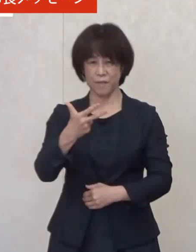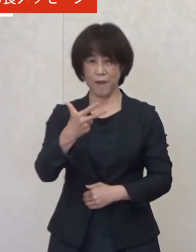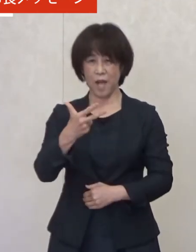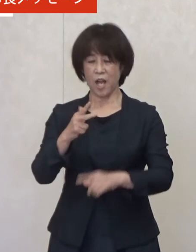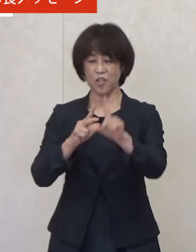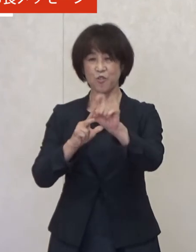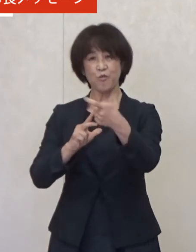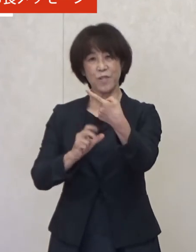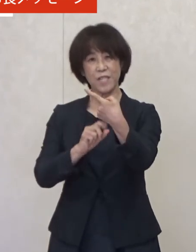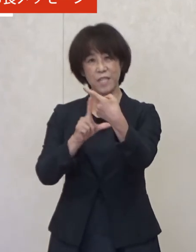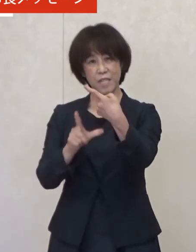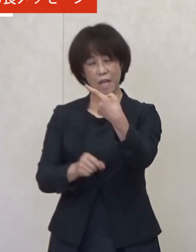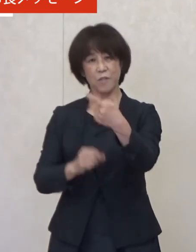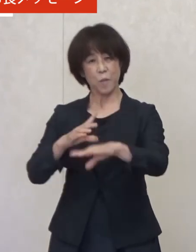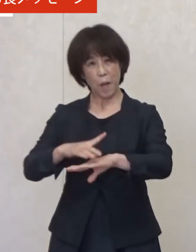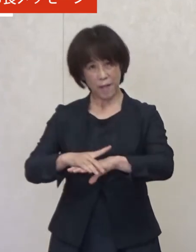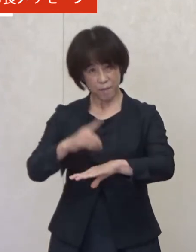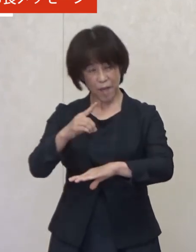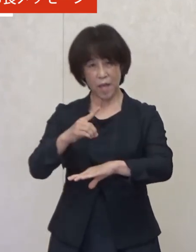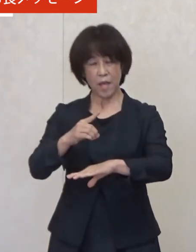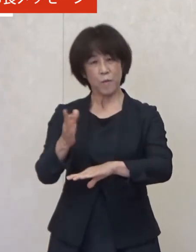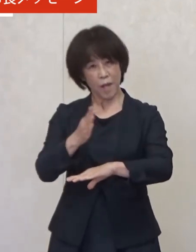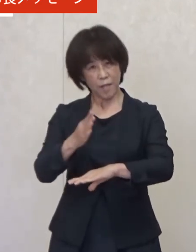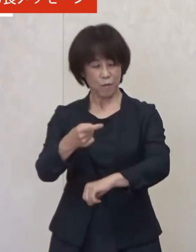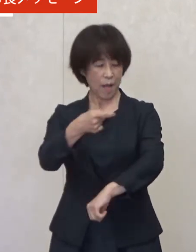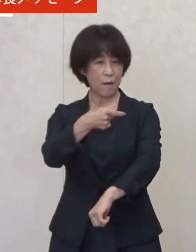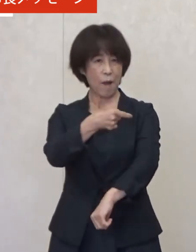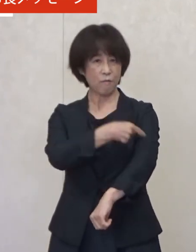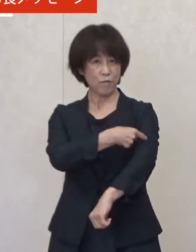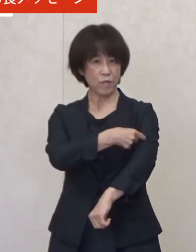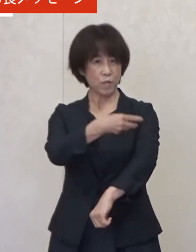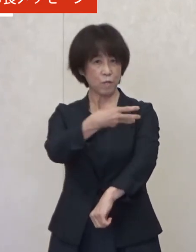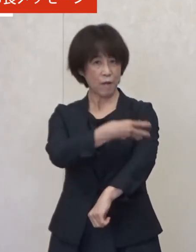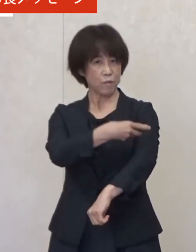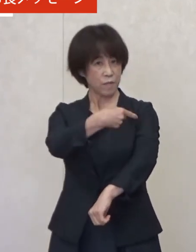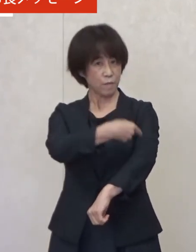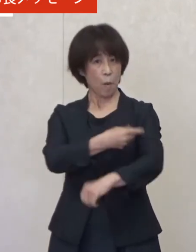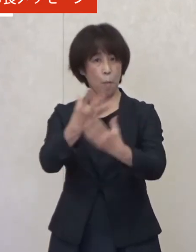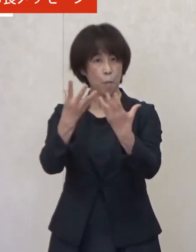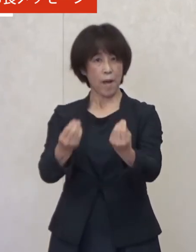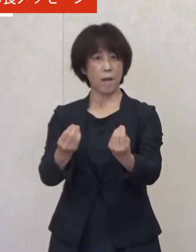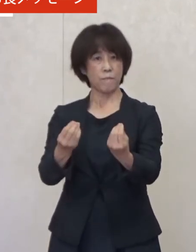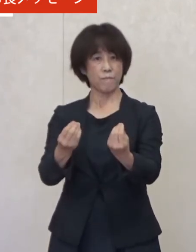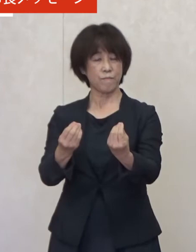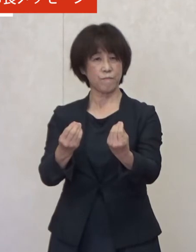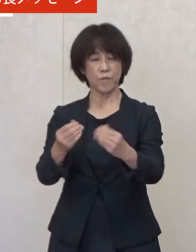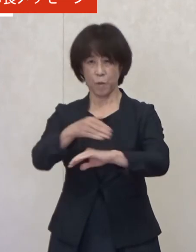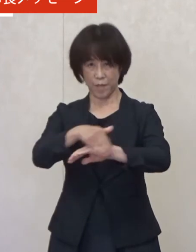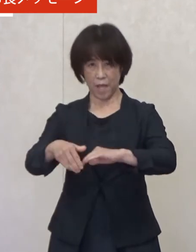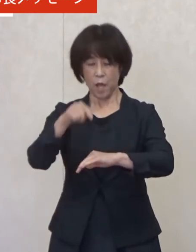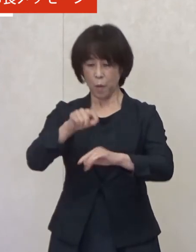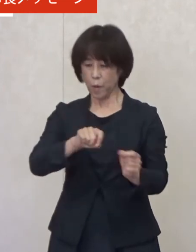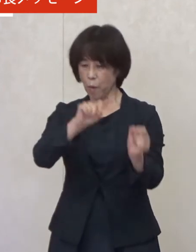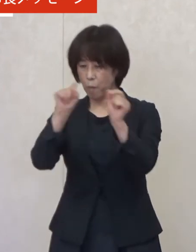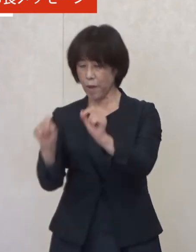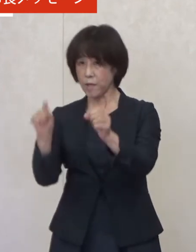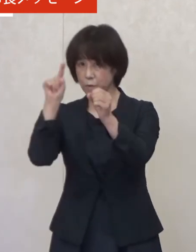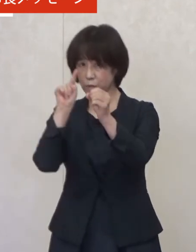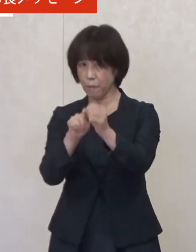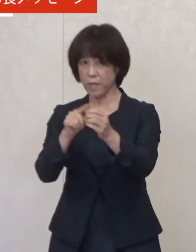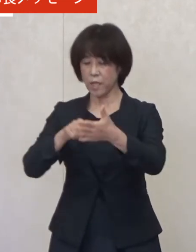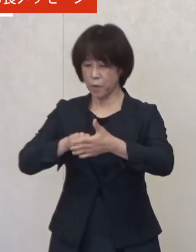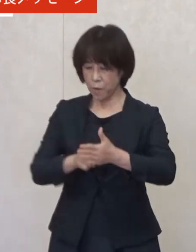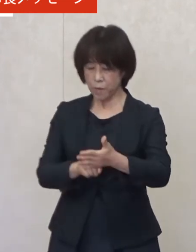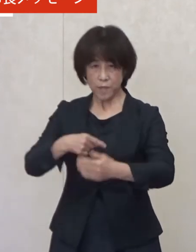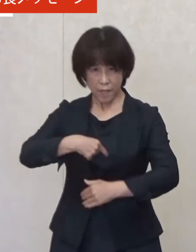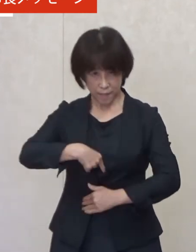月初旬としているワクチン接種の完了を少しでも前倒しできるよう、これからも全力を